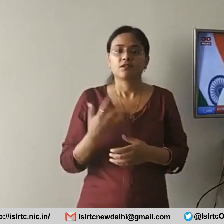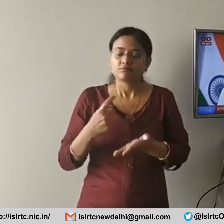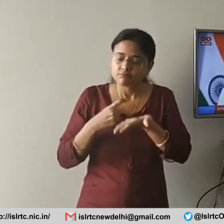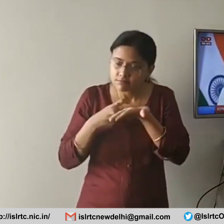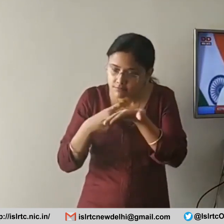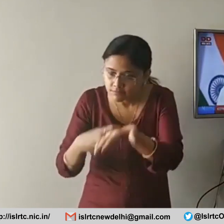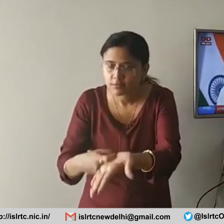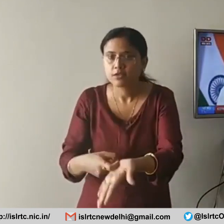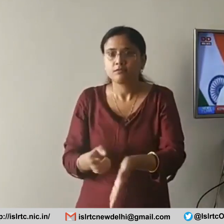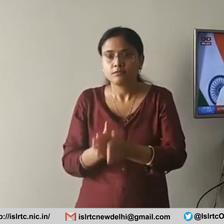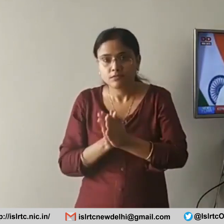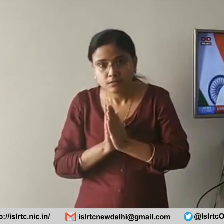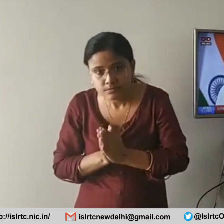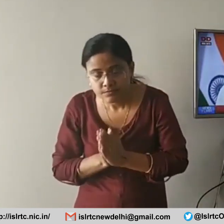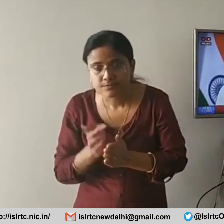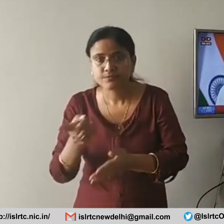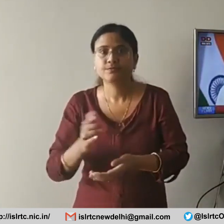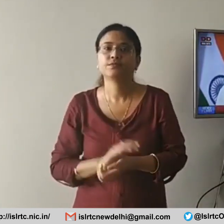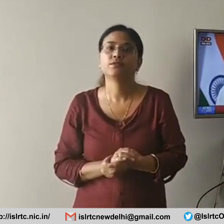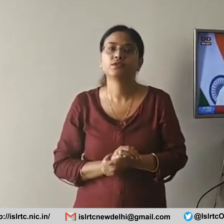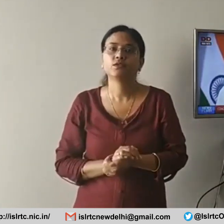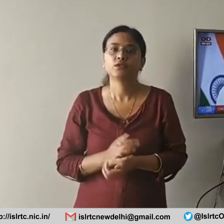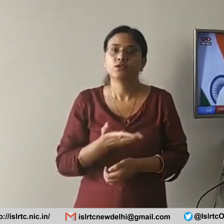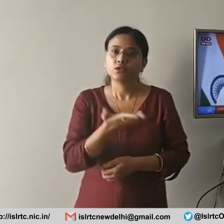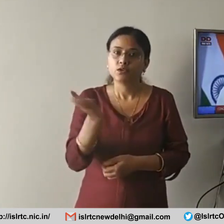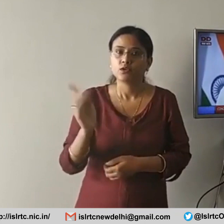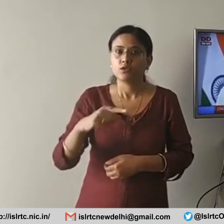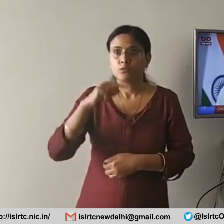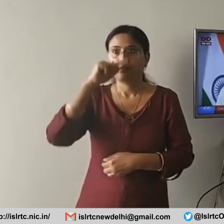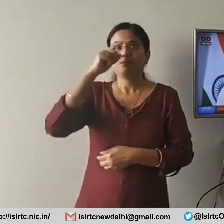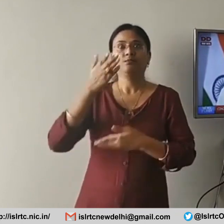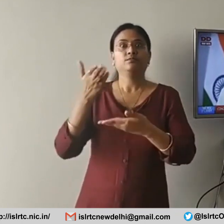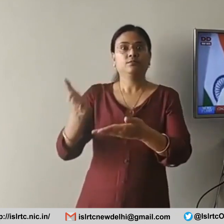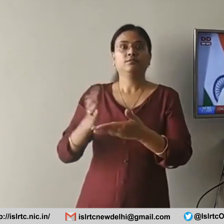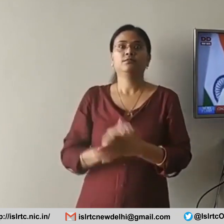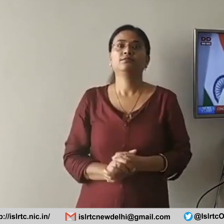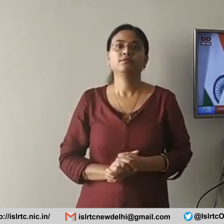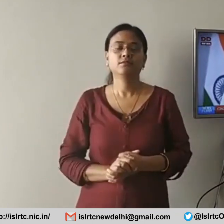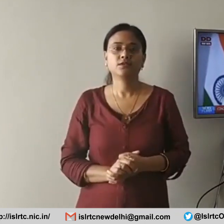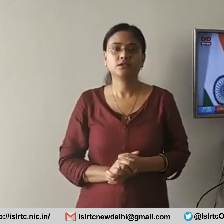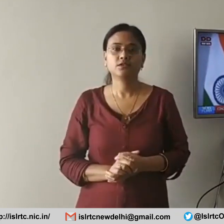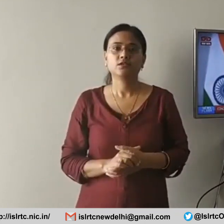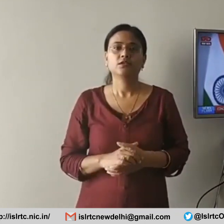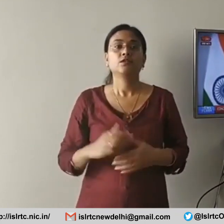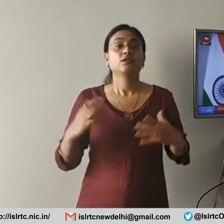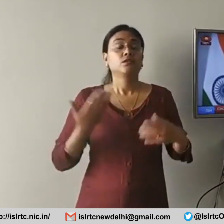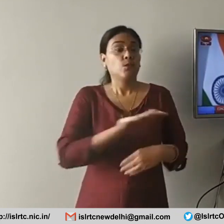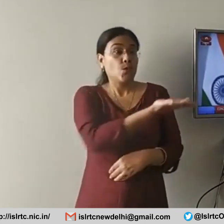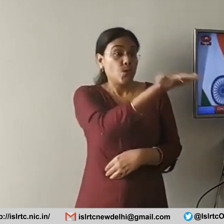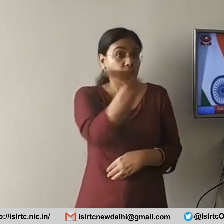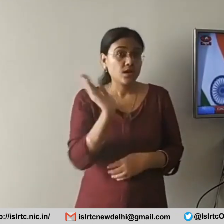सम्मान करें, आदर पूर्वक उनका गौरव करें। साथियों,